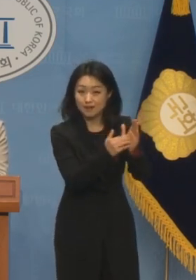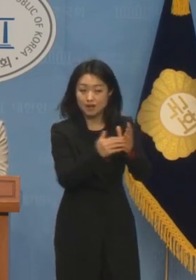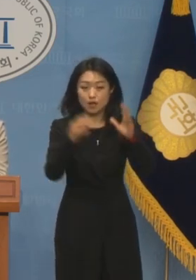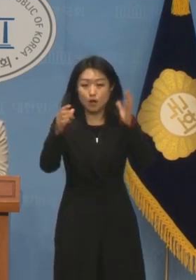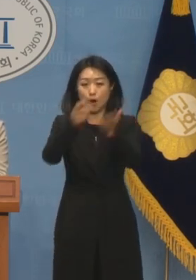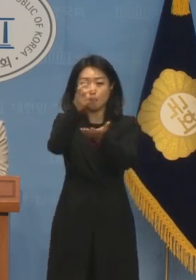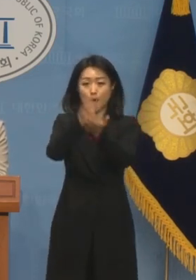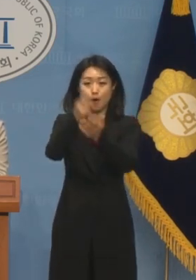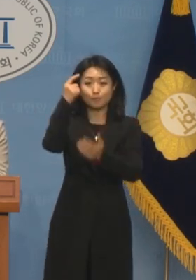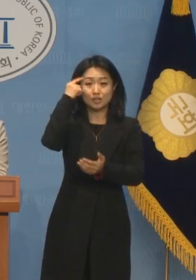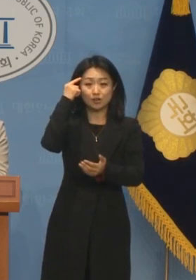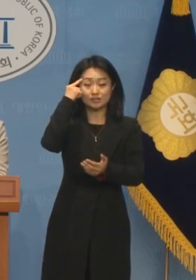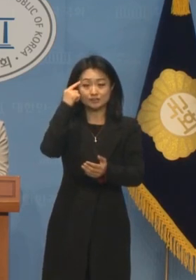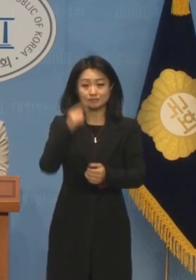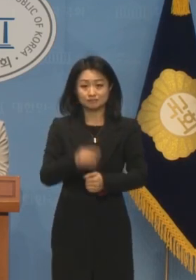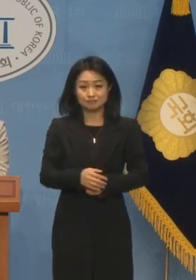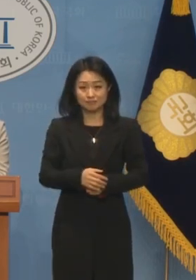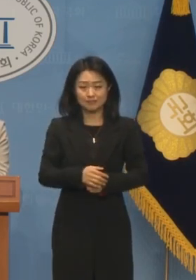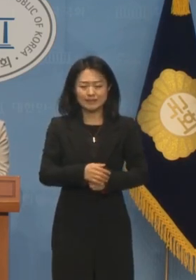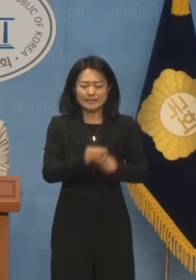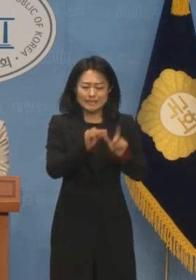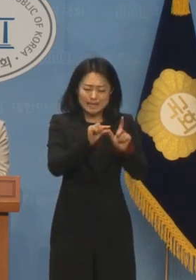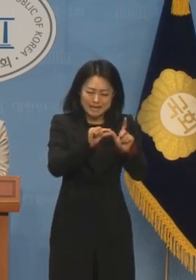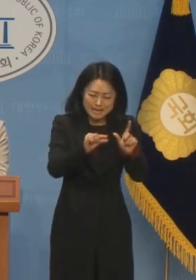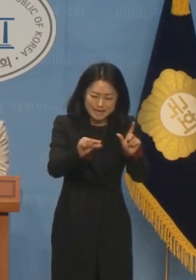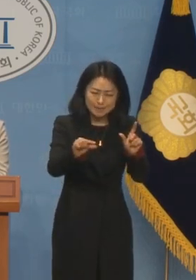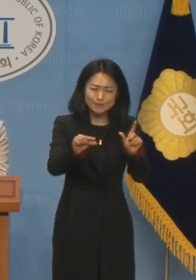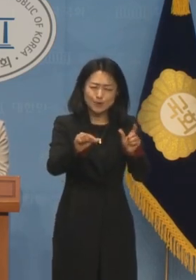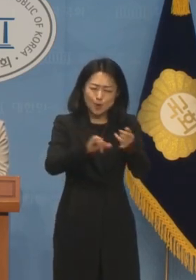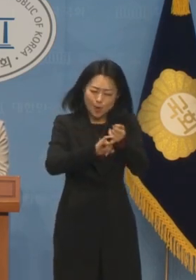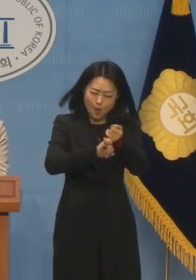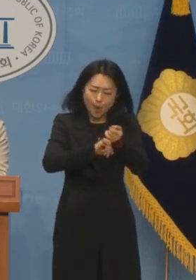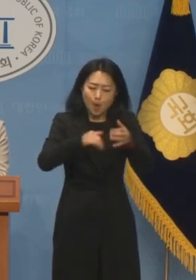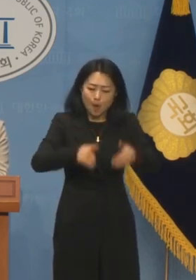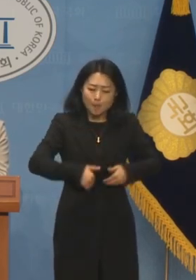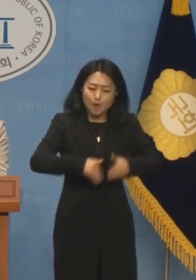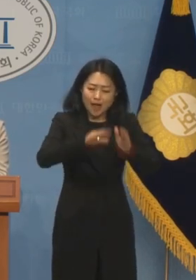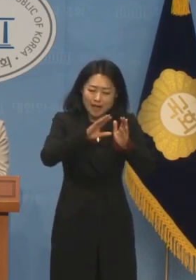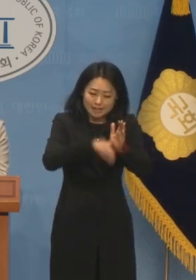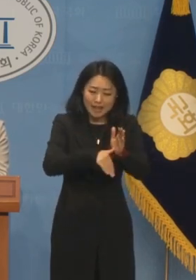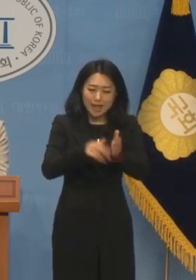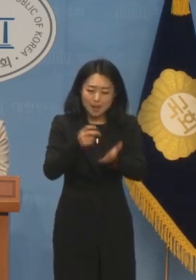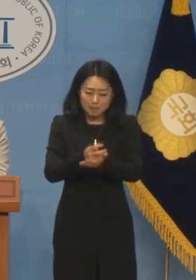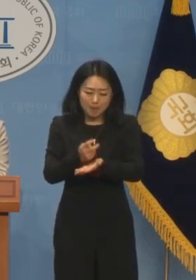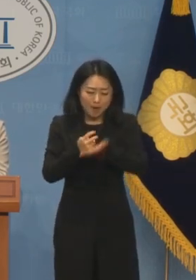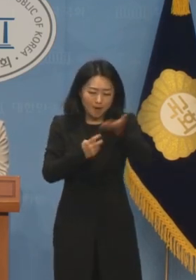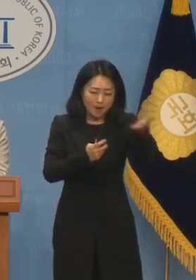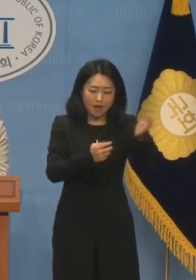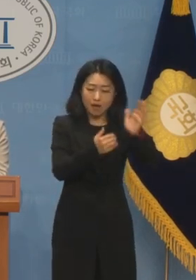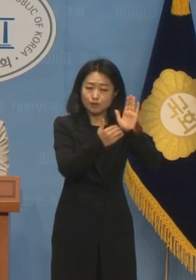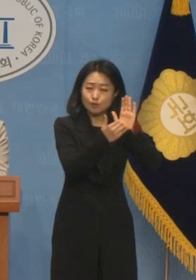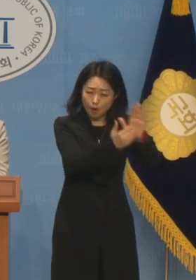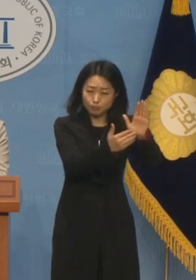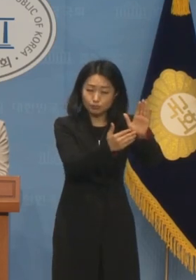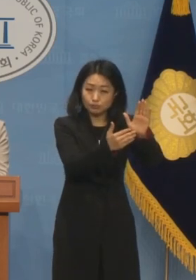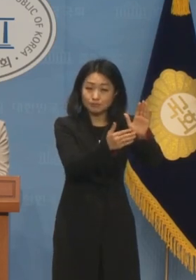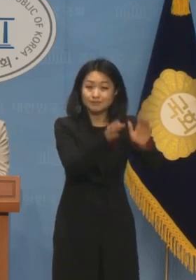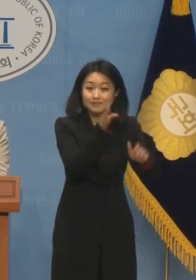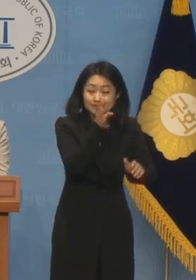헌법 정신에 따라 극히 제한적으로 써야 할 거부권을 협박의 수단으로